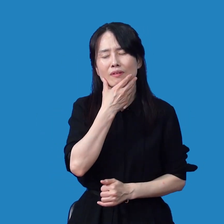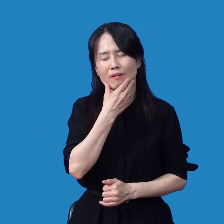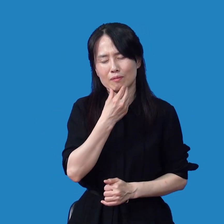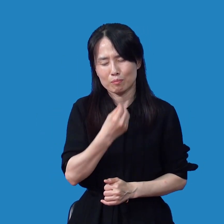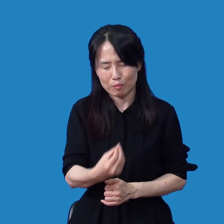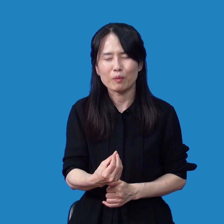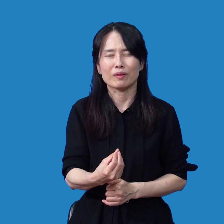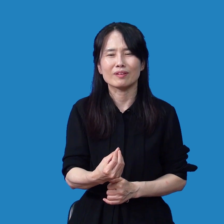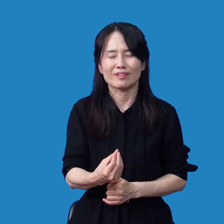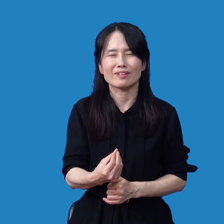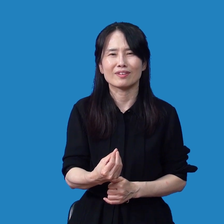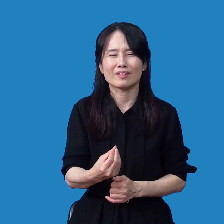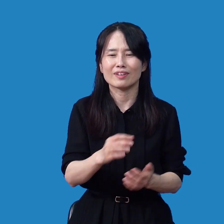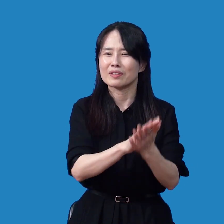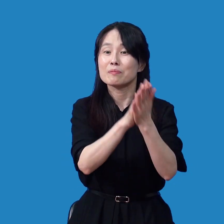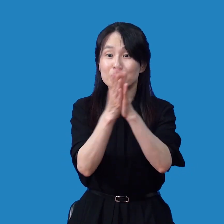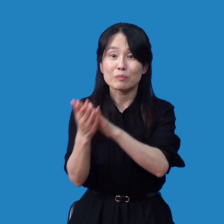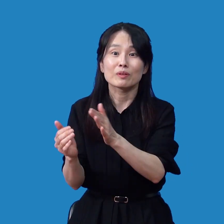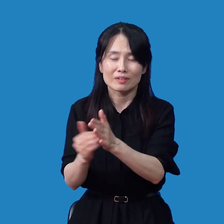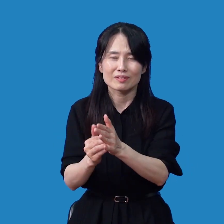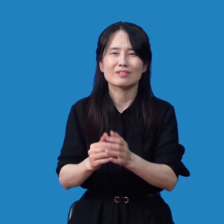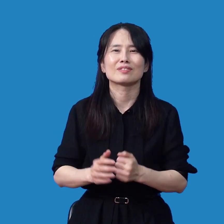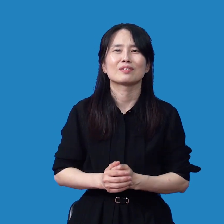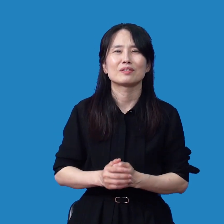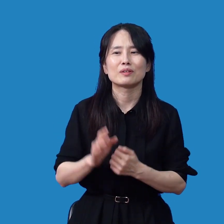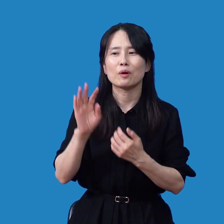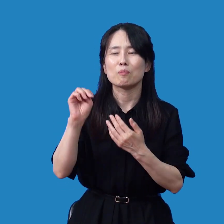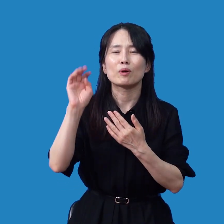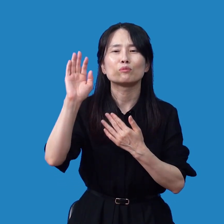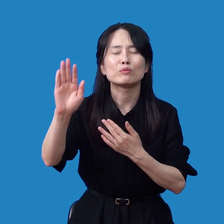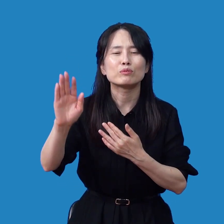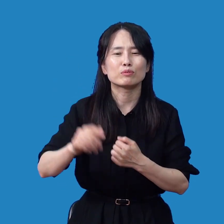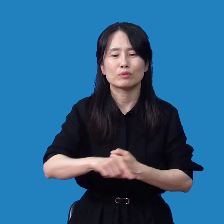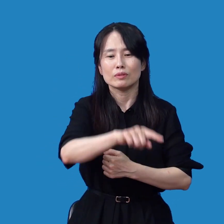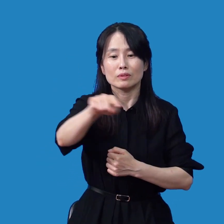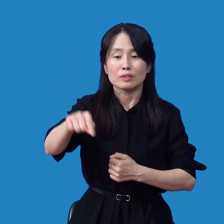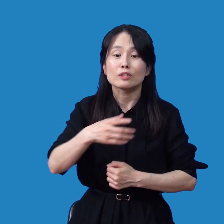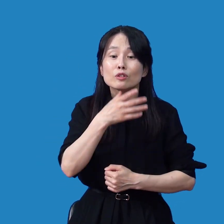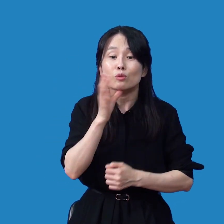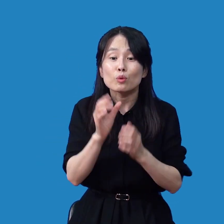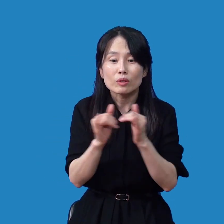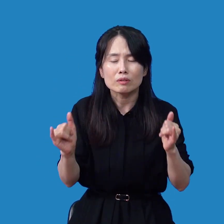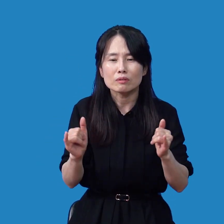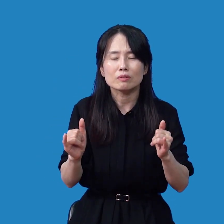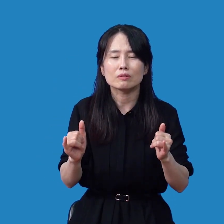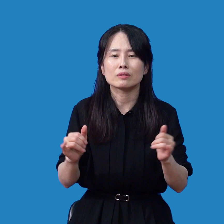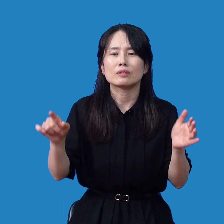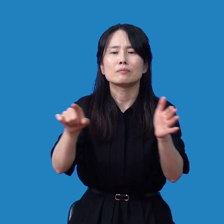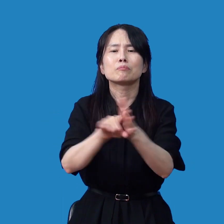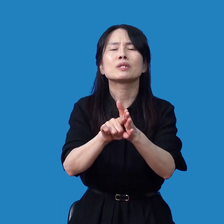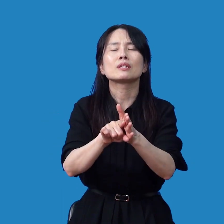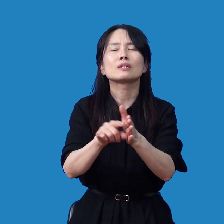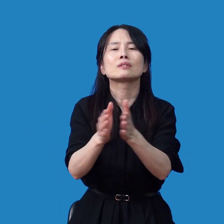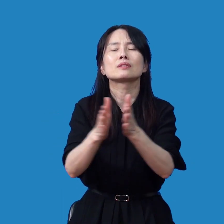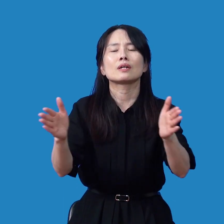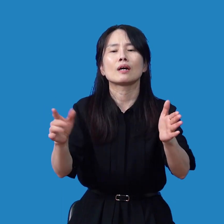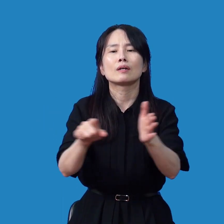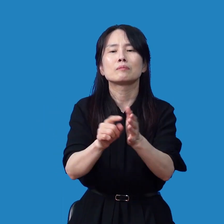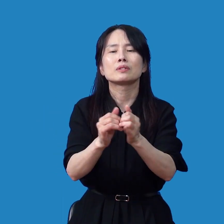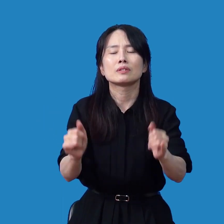하는지, 얼마 지나지 않아서 그 노부모들이 다 새롭게 믿음을 받아들였다고 합니다.